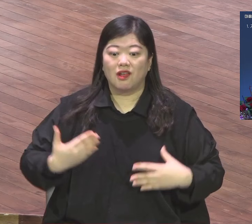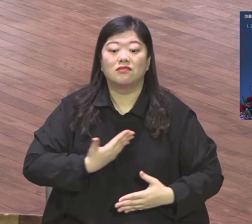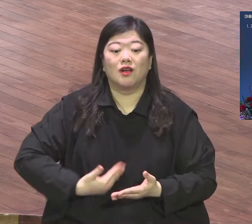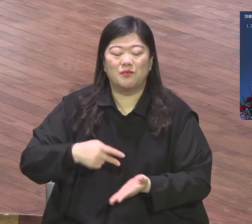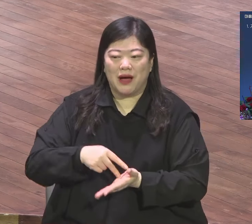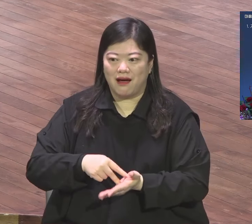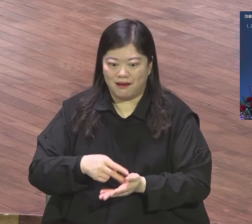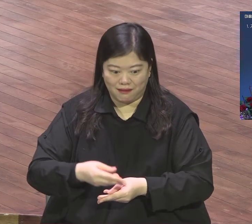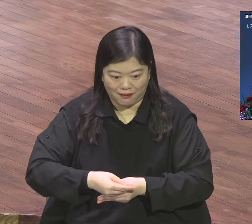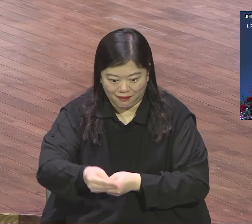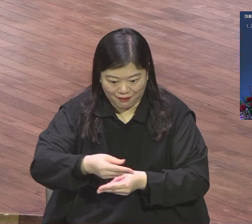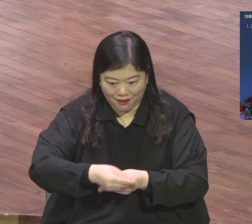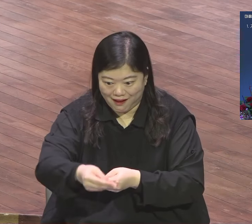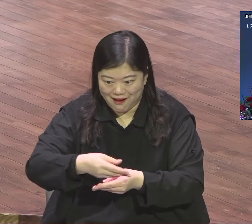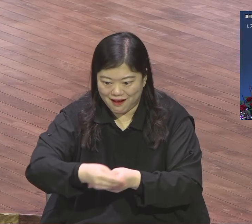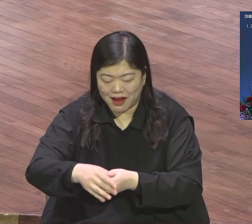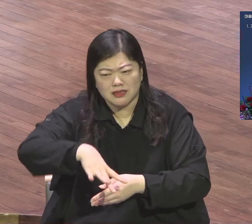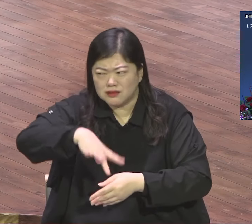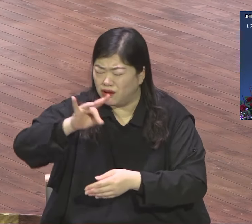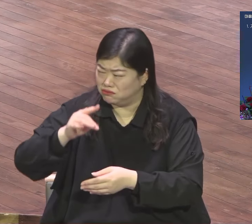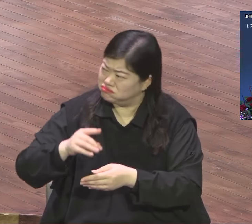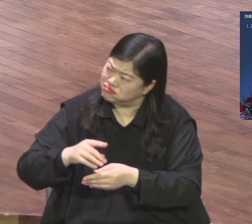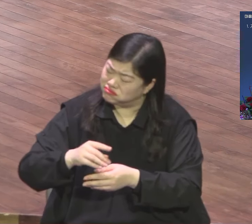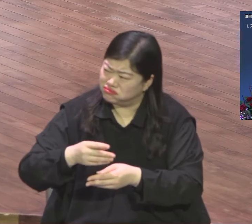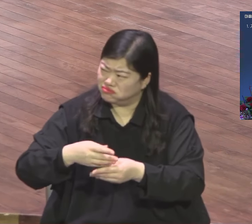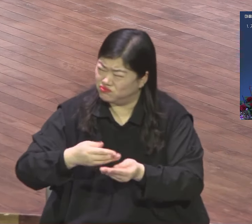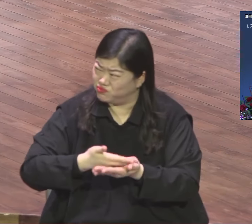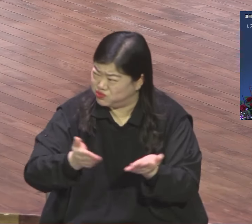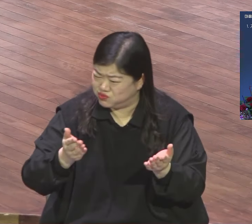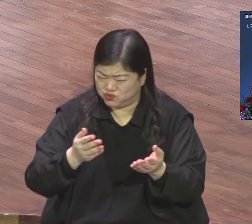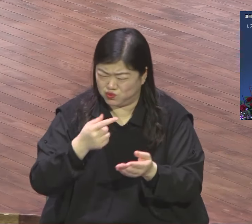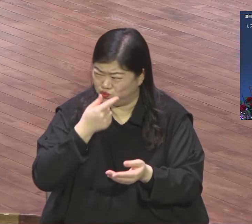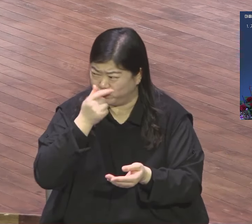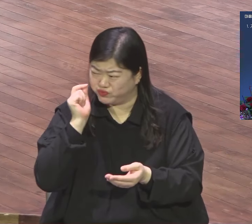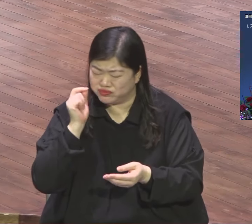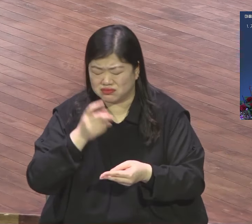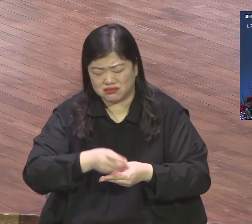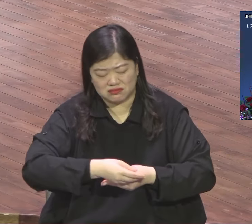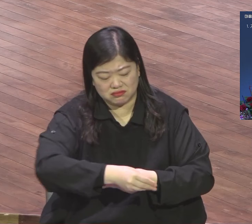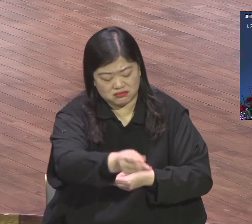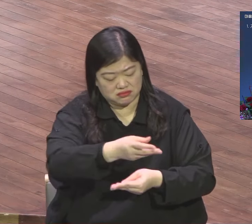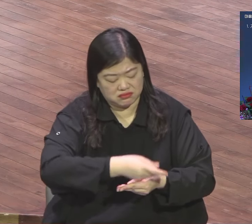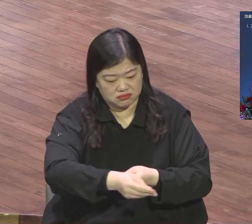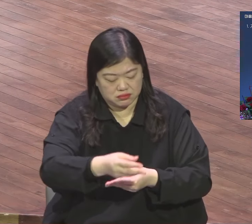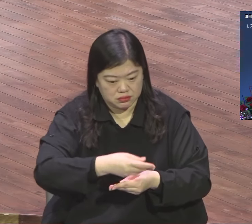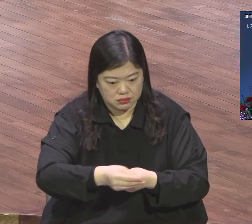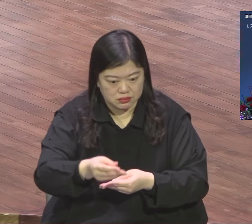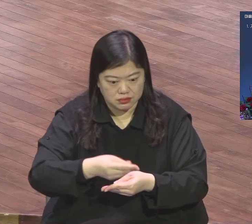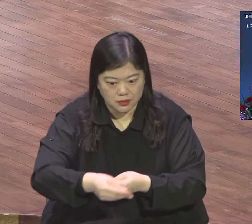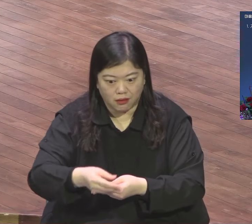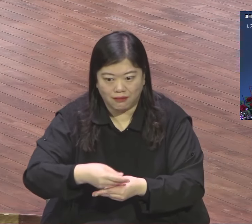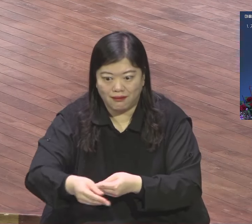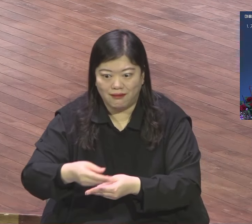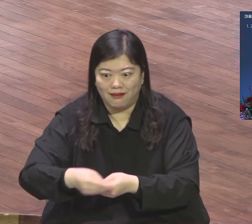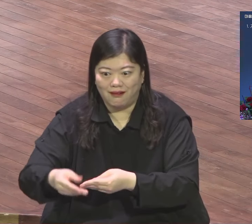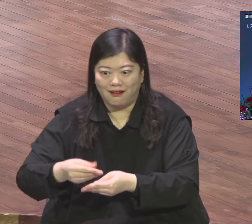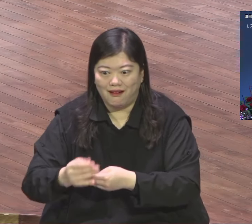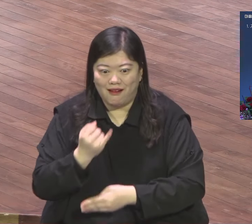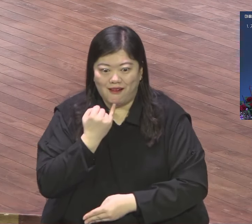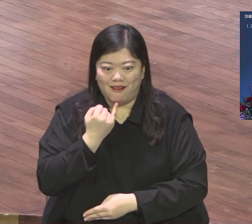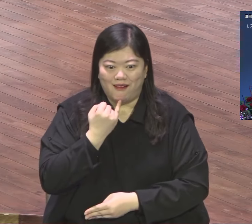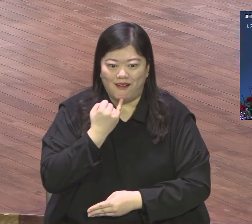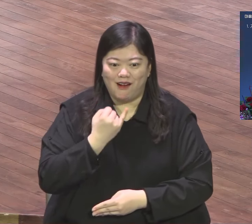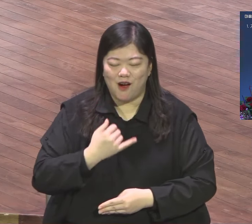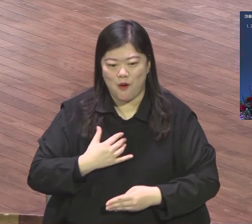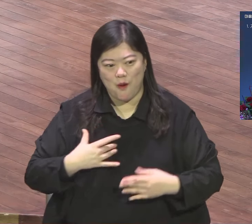흥분했겠어요. 얼마나 세상 속된 말로 목이 힘을 줬겠어요. 이야. 아마 여러분